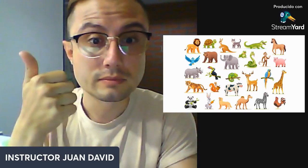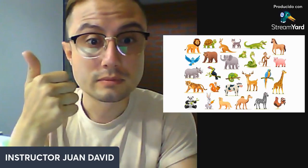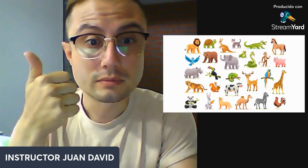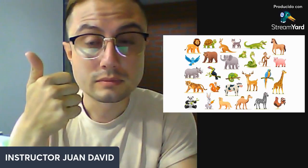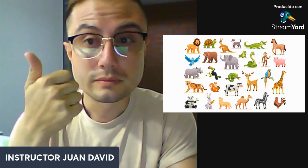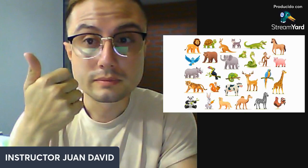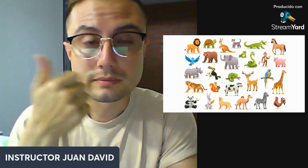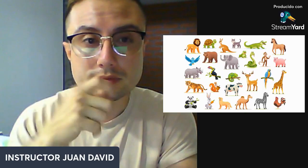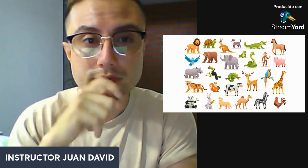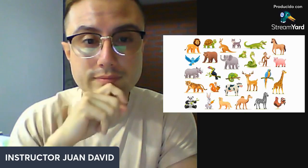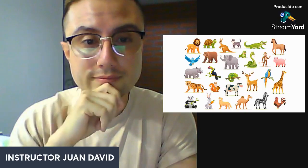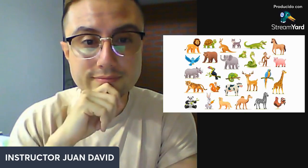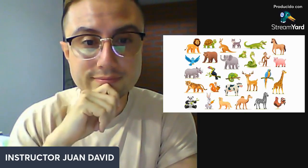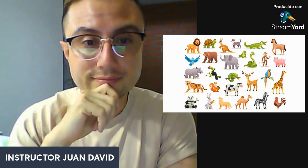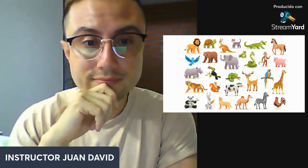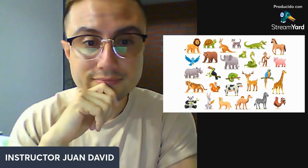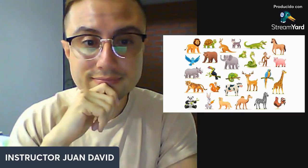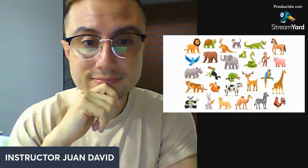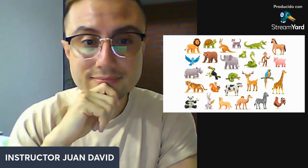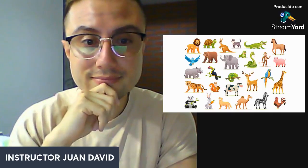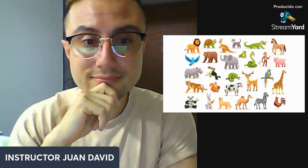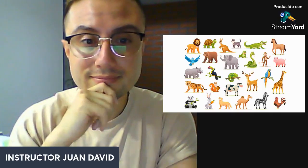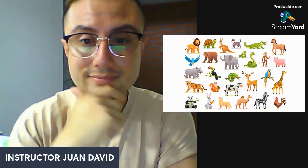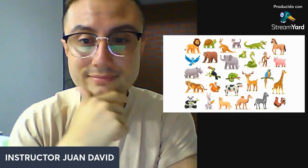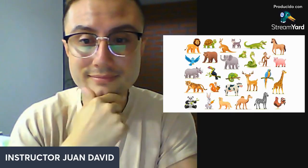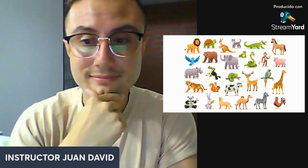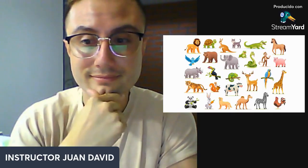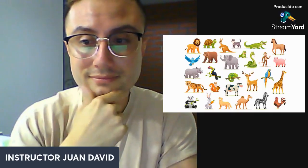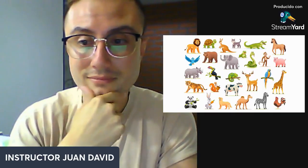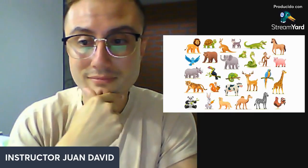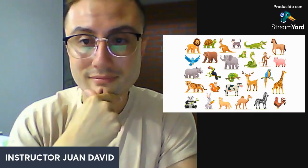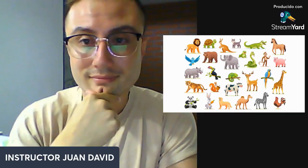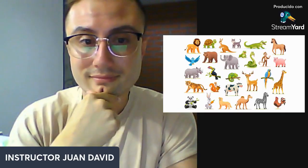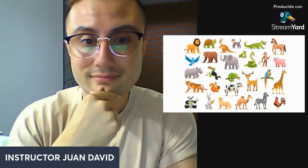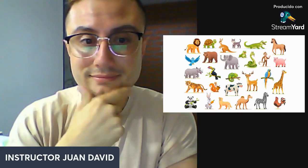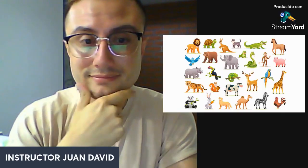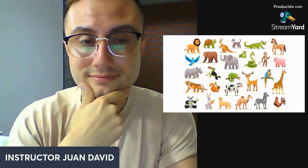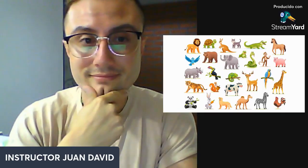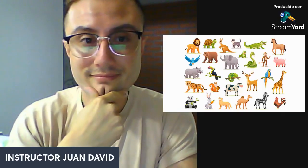la voz?